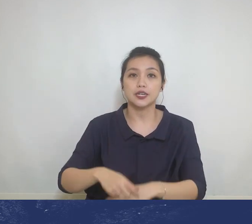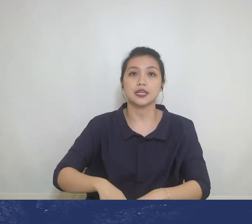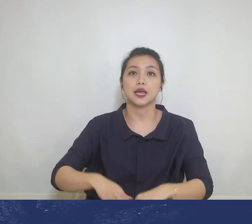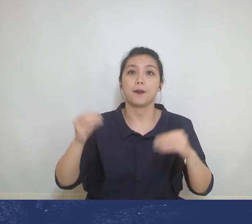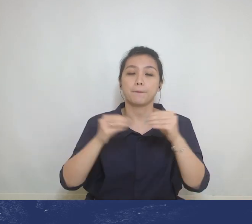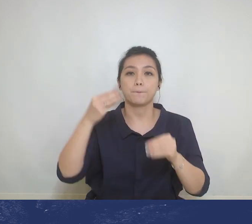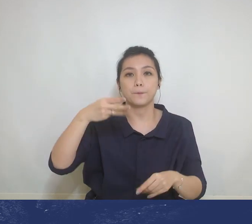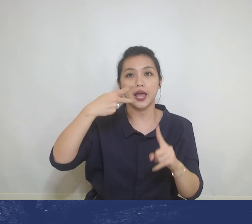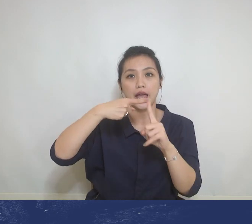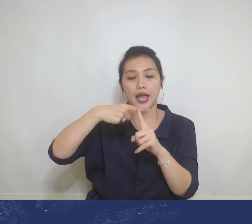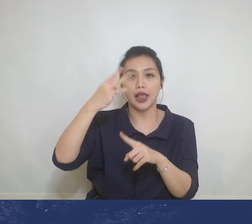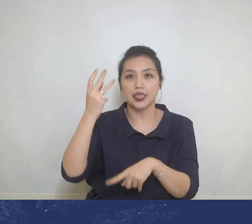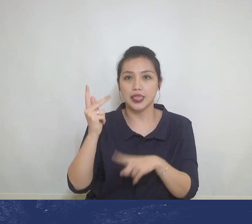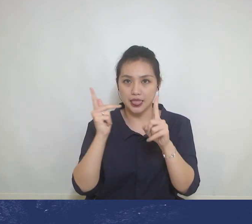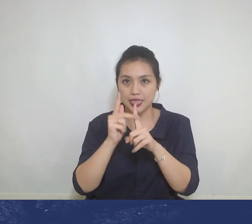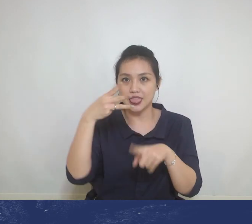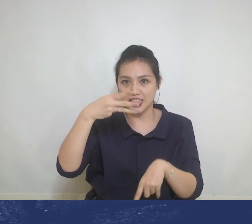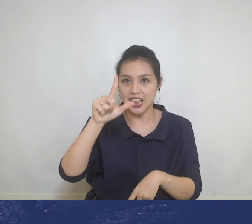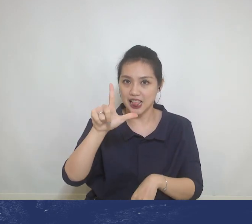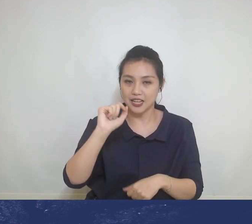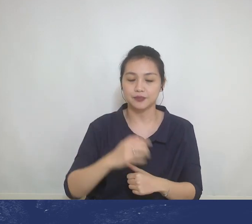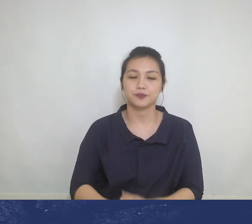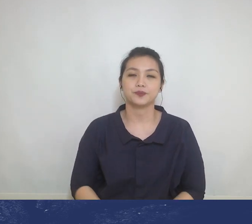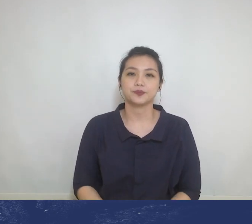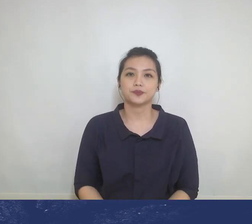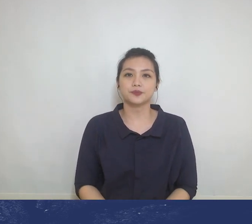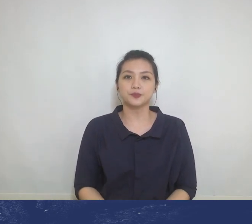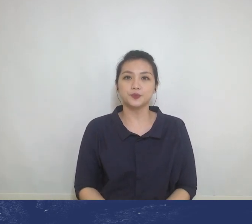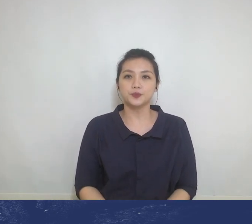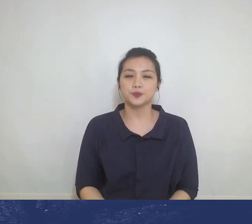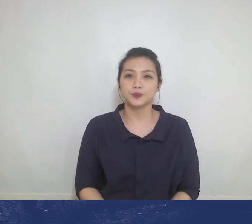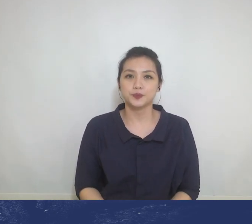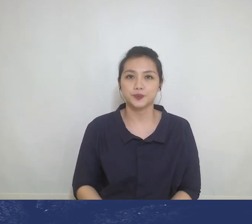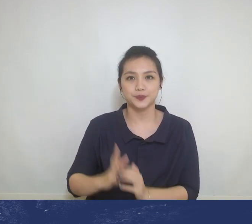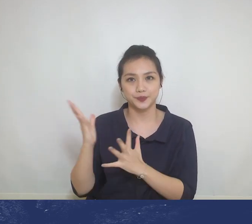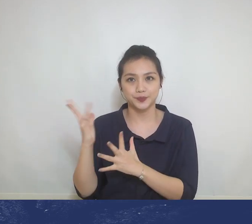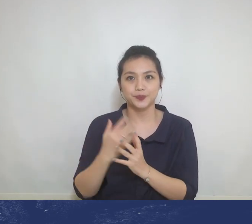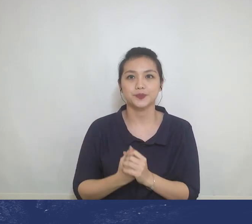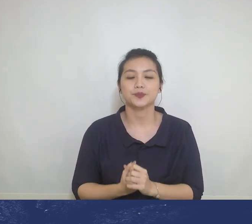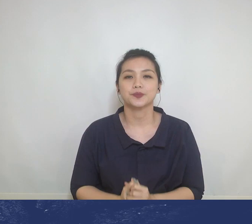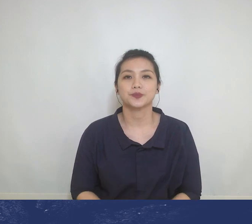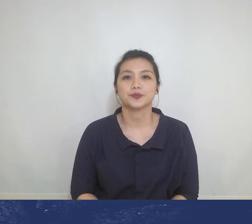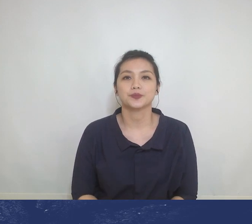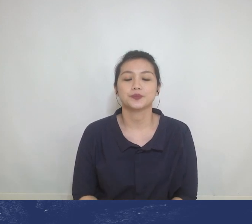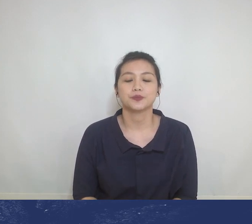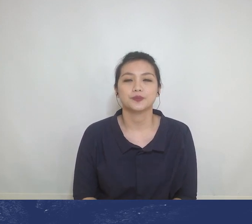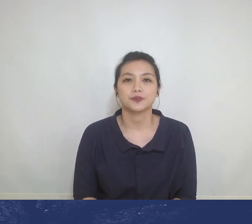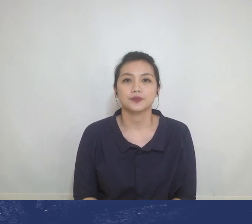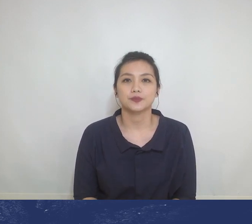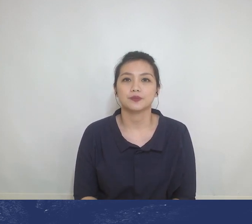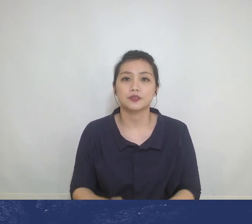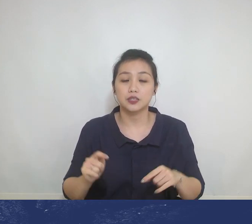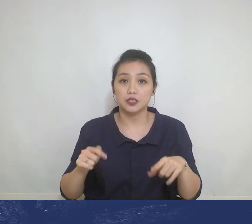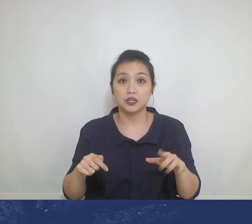Kejadian 28 ayat yang ke-10 dibilang gini, "Maka Yakub berangkat dari Beersheba dan pergi ke Haran." Berarti sampai di sana. Ini